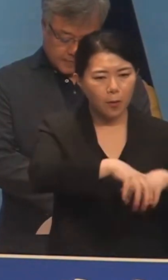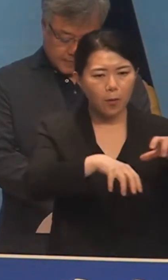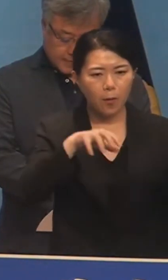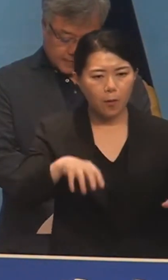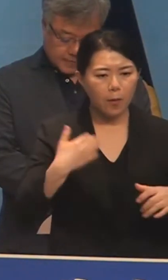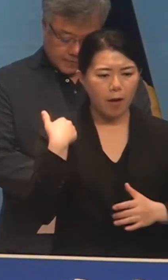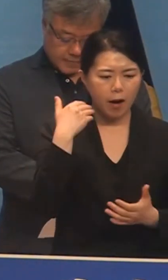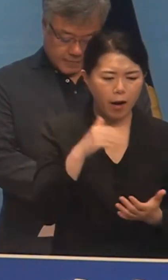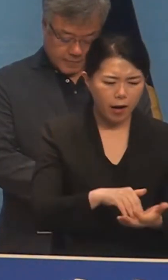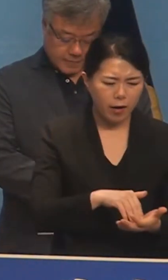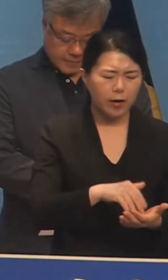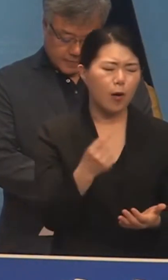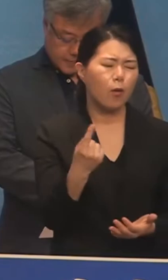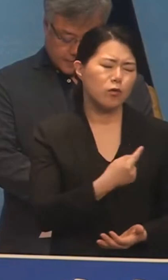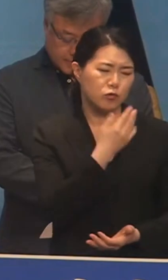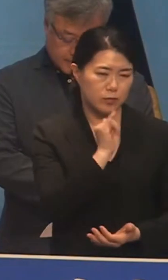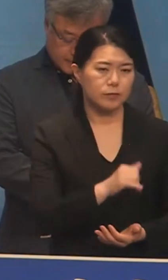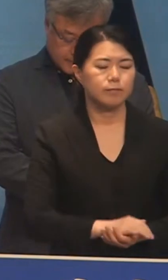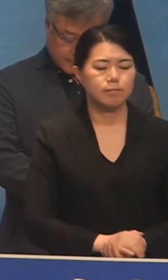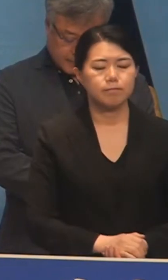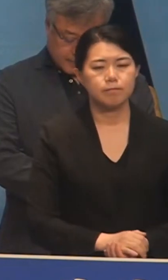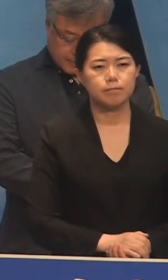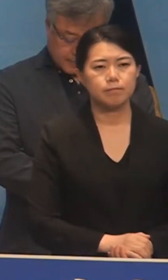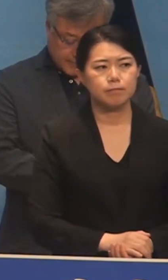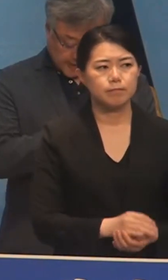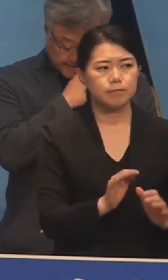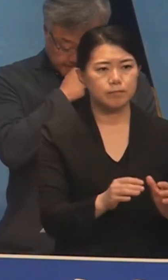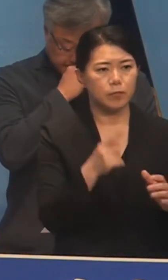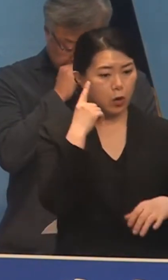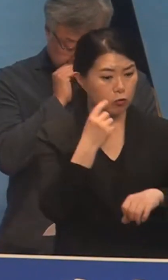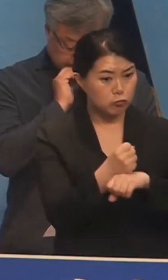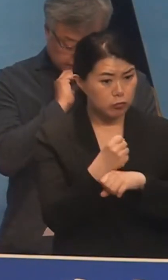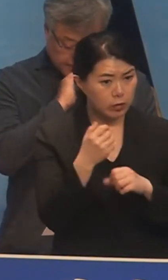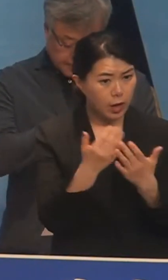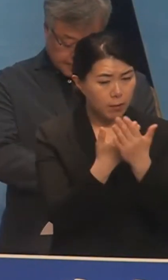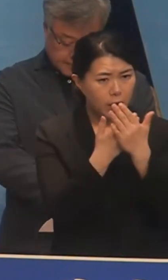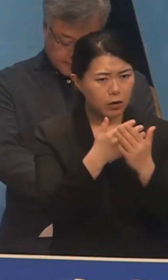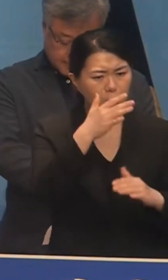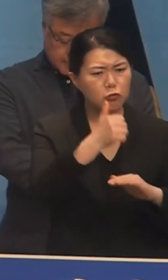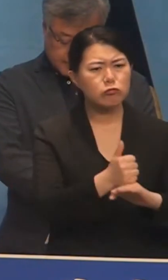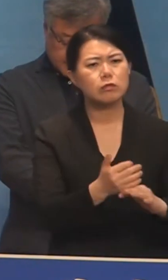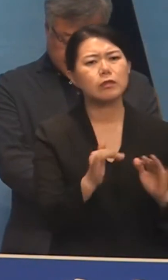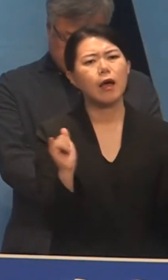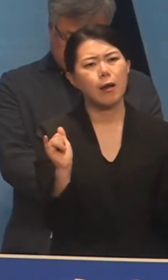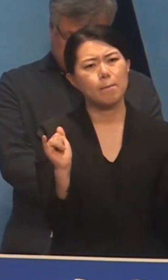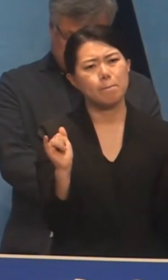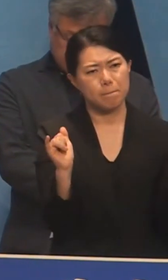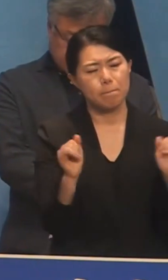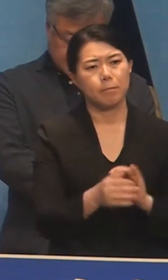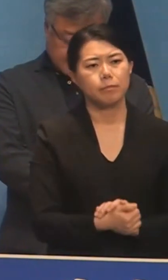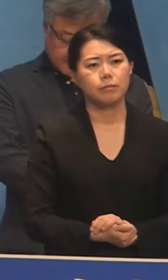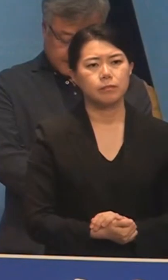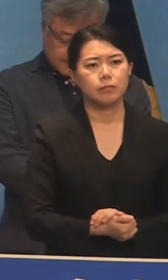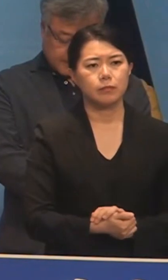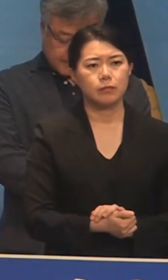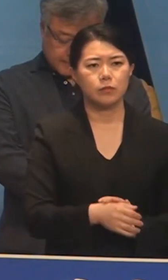돌아오게 후보입니다. 그는 연구개발도 결국 사람의 일이라고 말하며